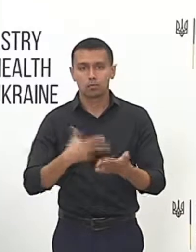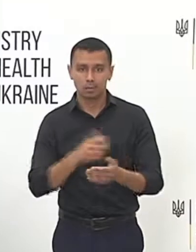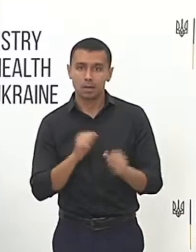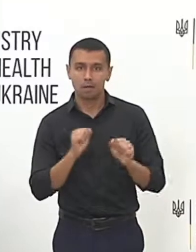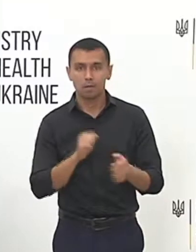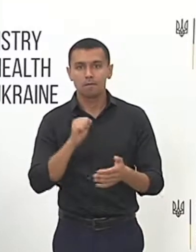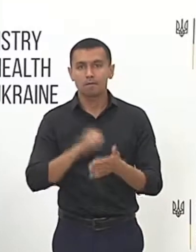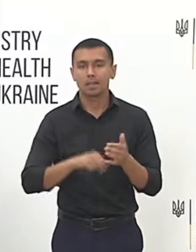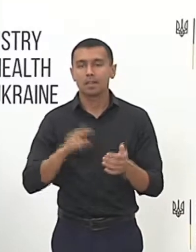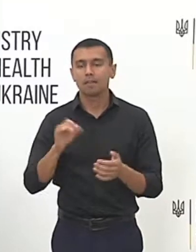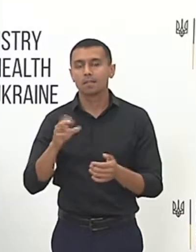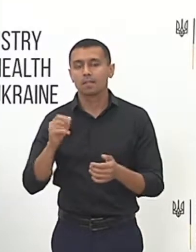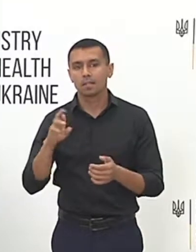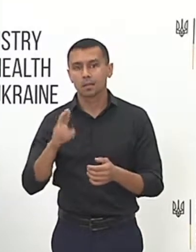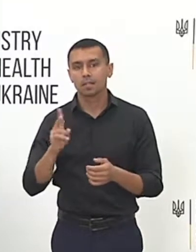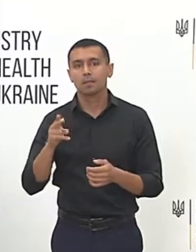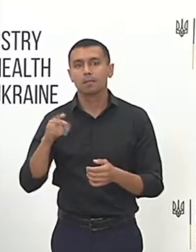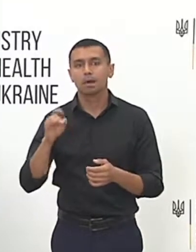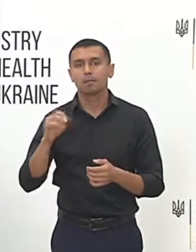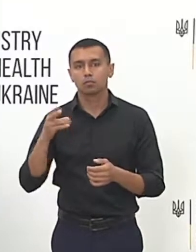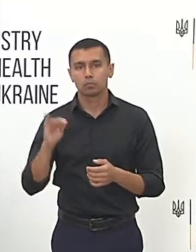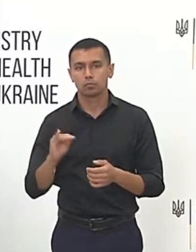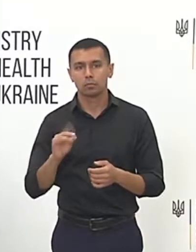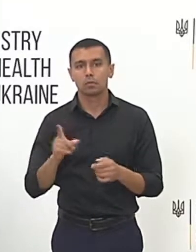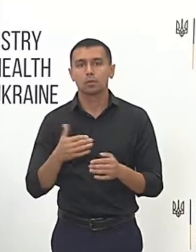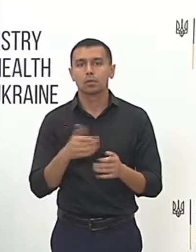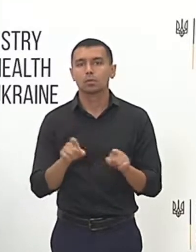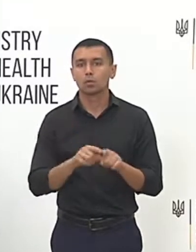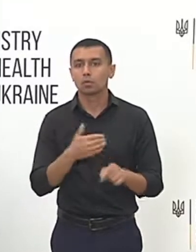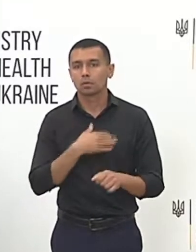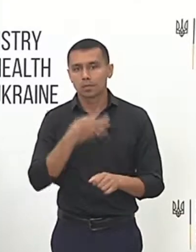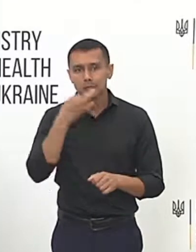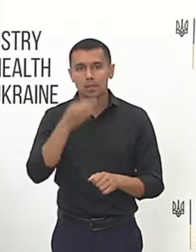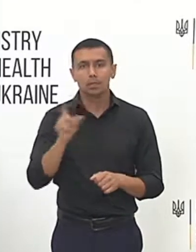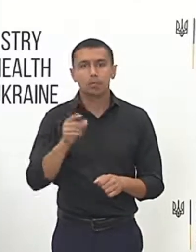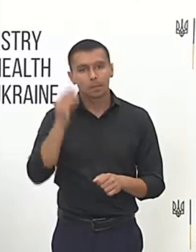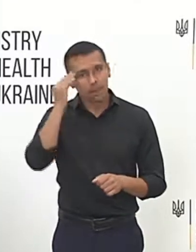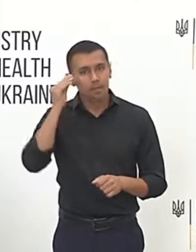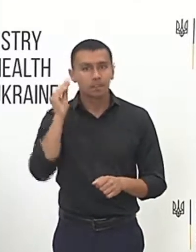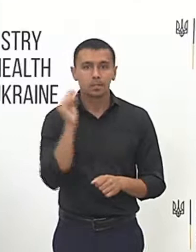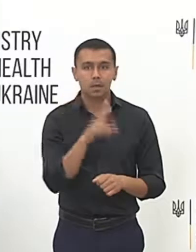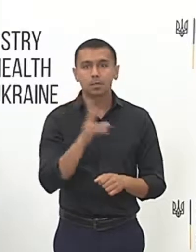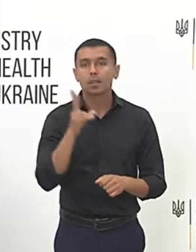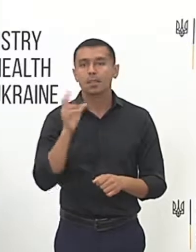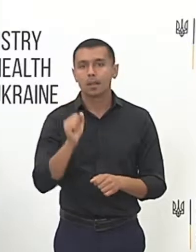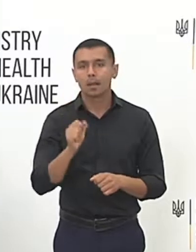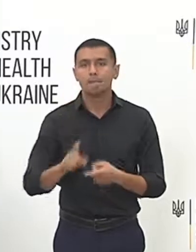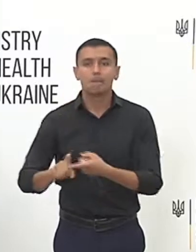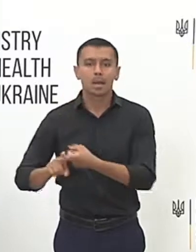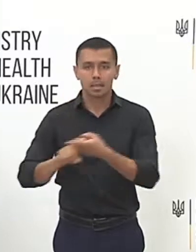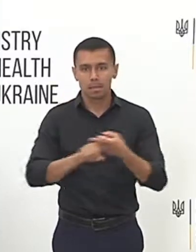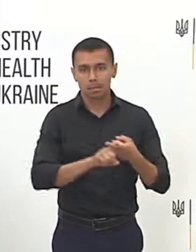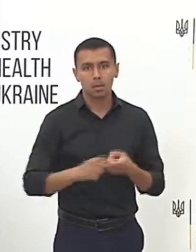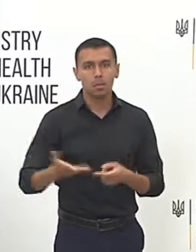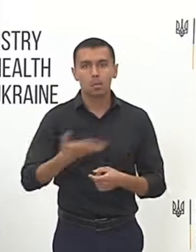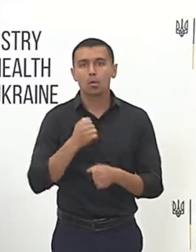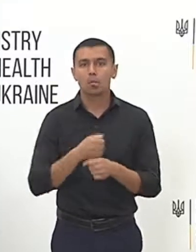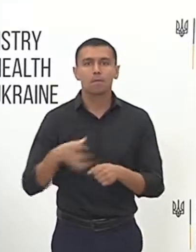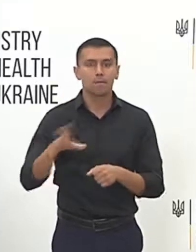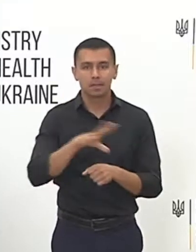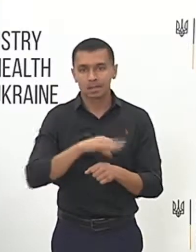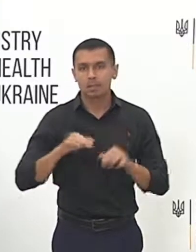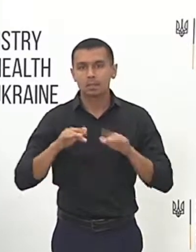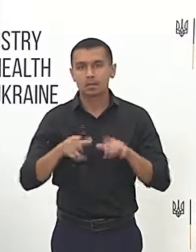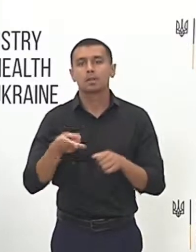від дифтерії та правцю. Також хотів би сказати, що незважаючи на пандемію, ми робимо всі